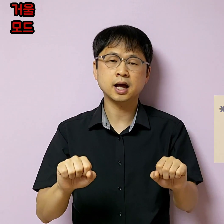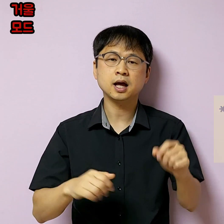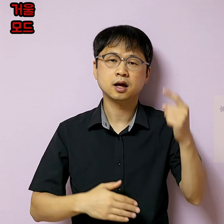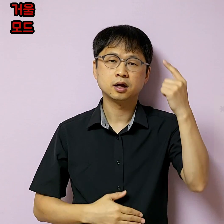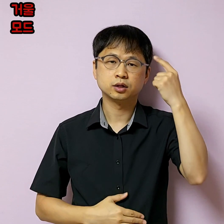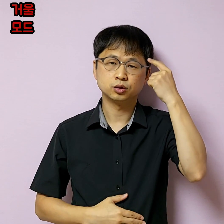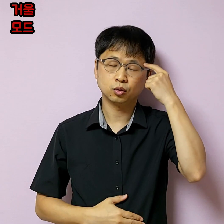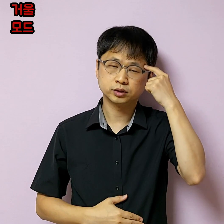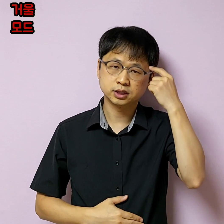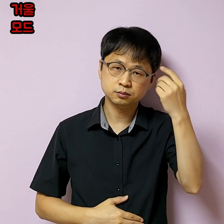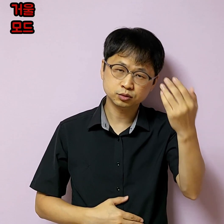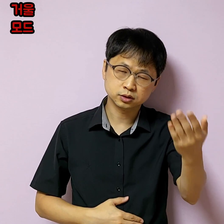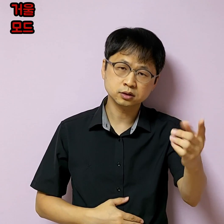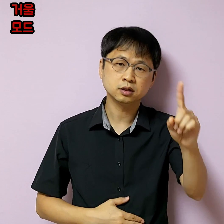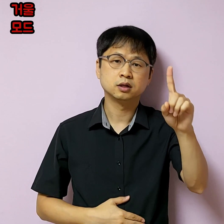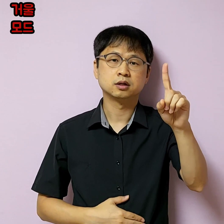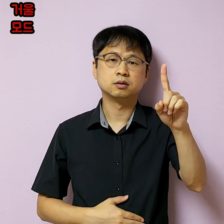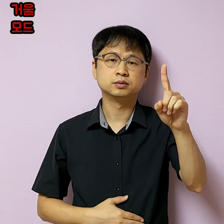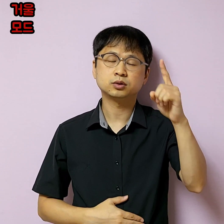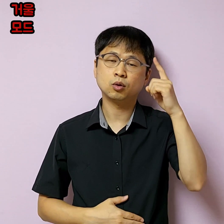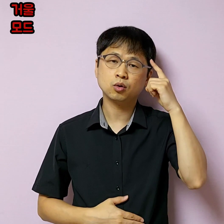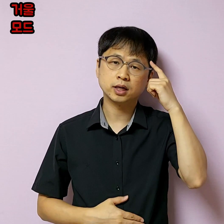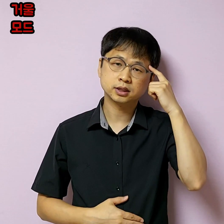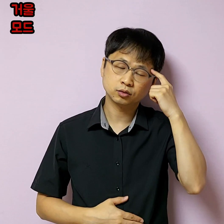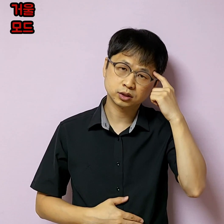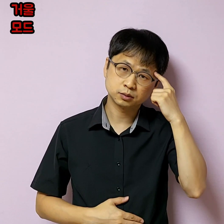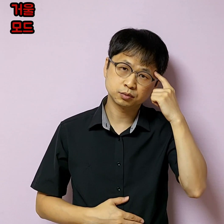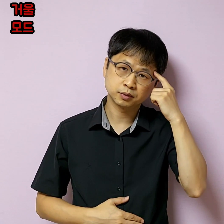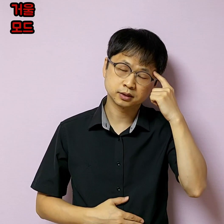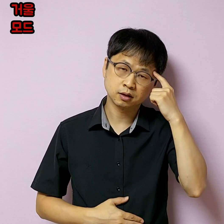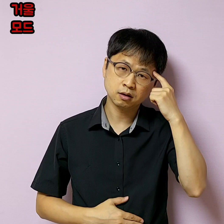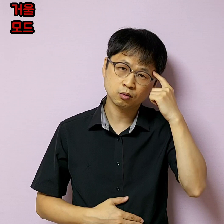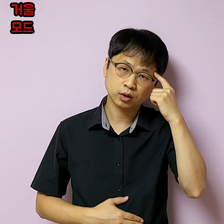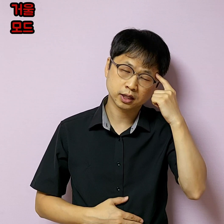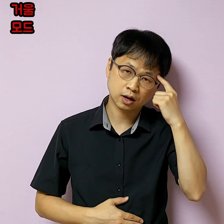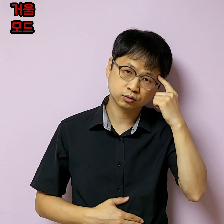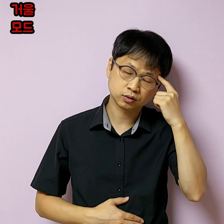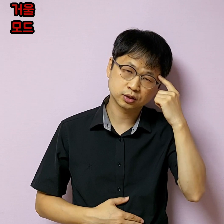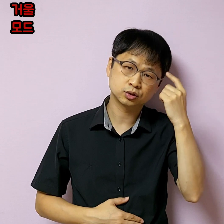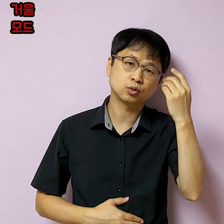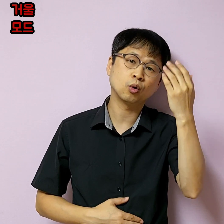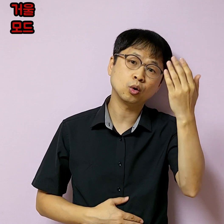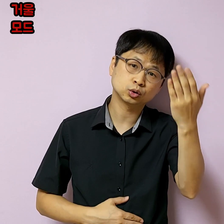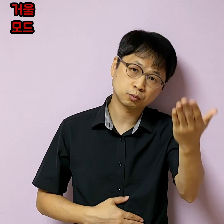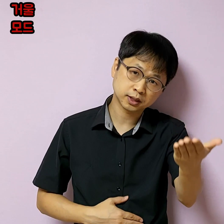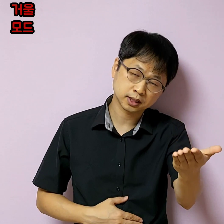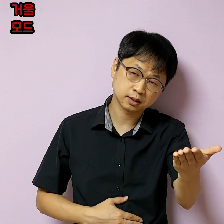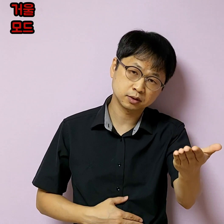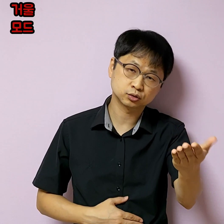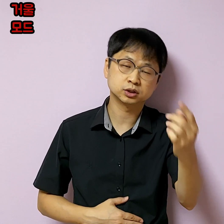있나? 요 질문은 검지로 관자놀이 짚으면서 고개 갸우뚱해 주시고 손바닥을 내밀어